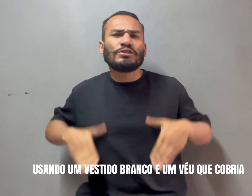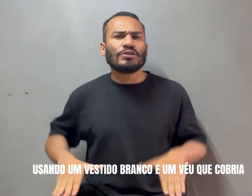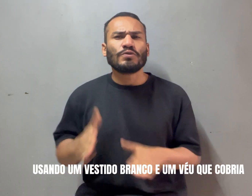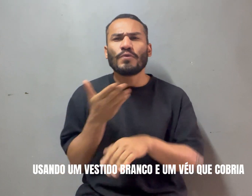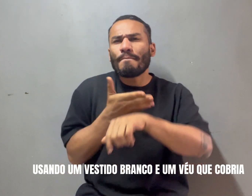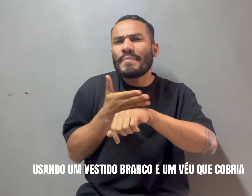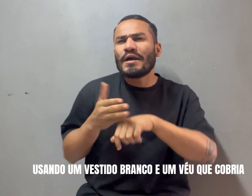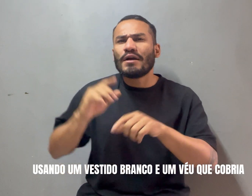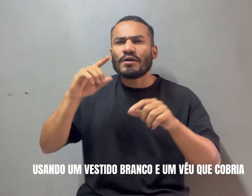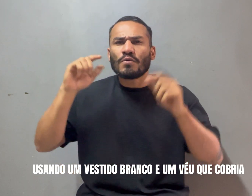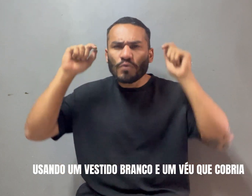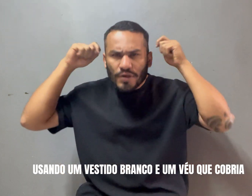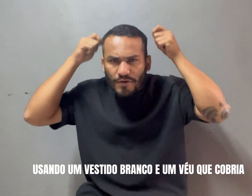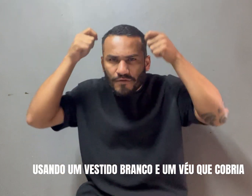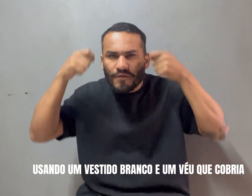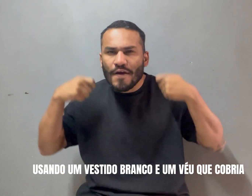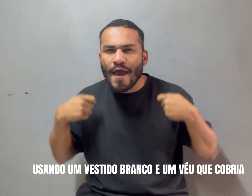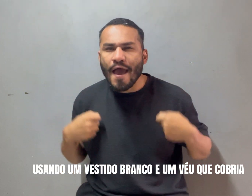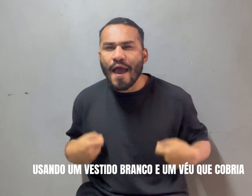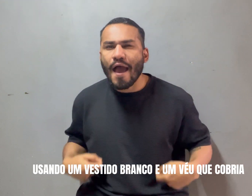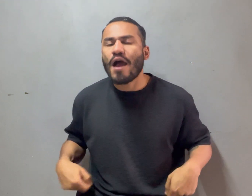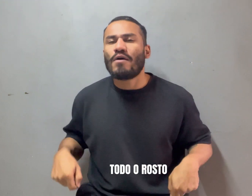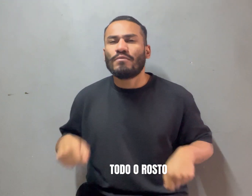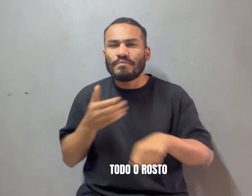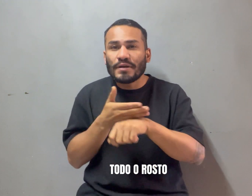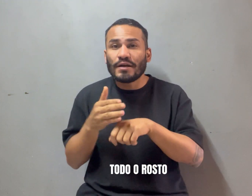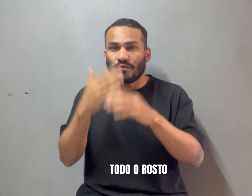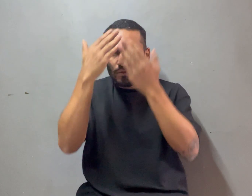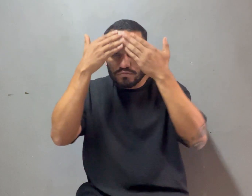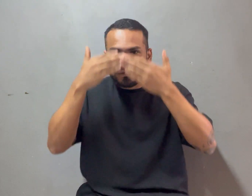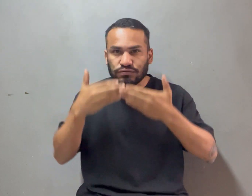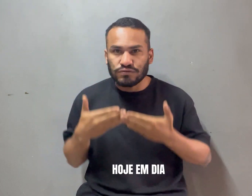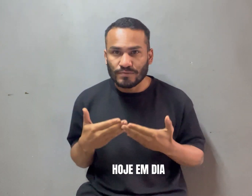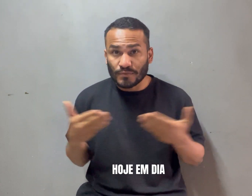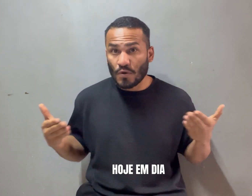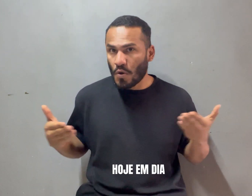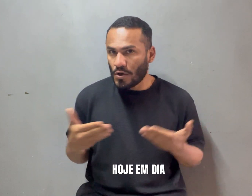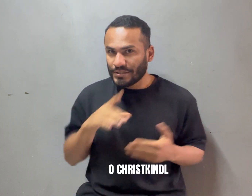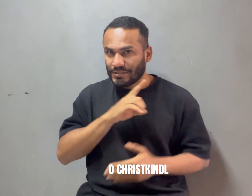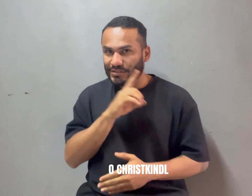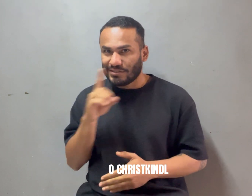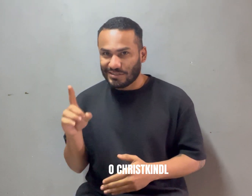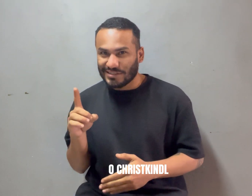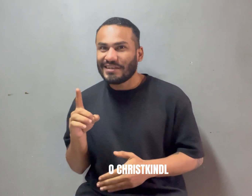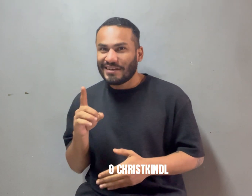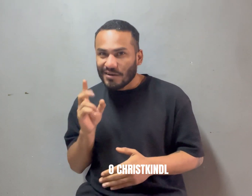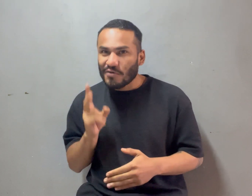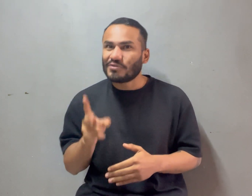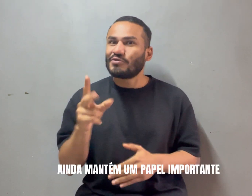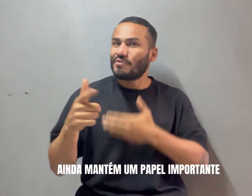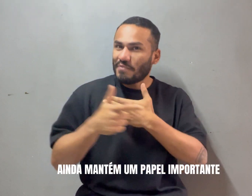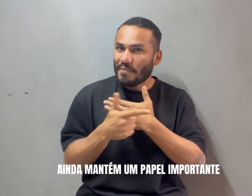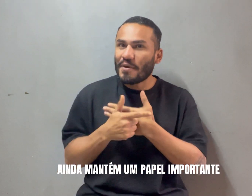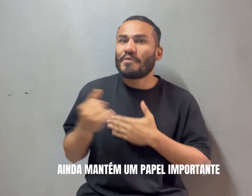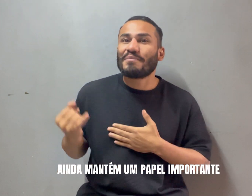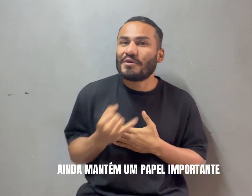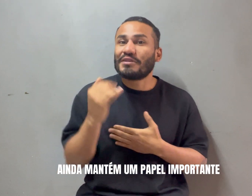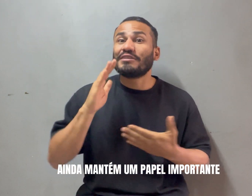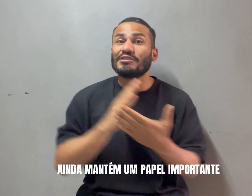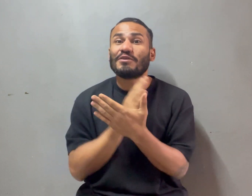usando um vestido branco e um véu que cobria todo o rosto. Hoje em dia, o Christkindl ainda mantém um papel importante